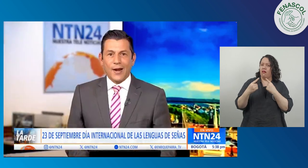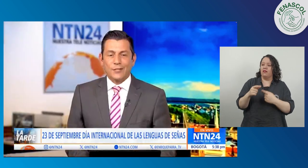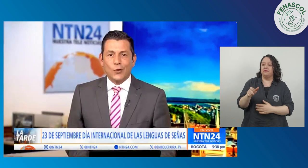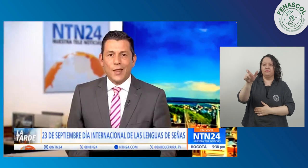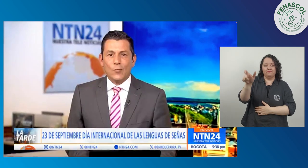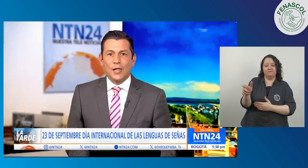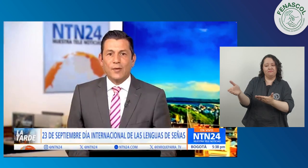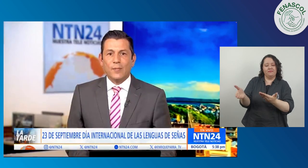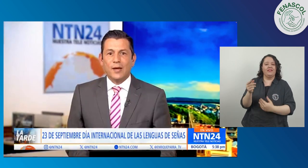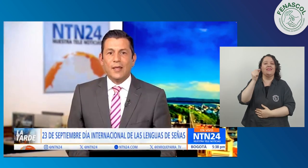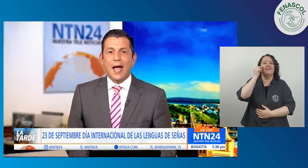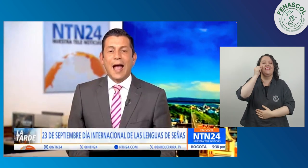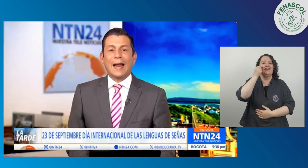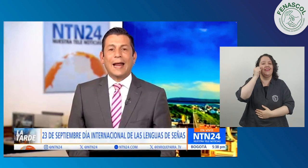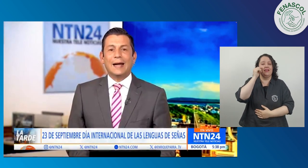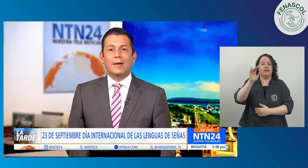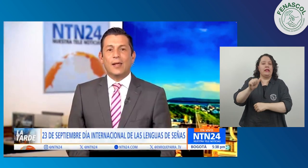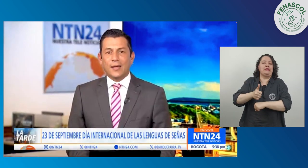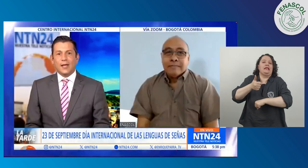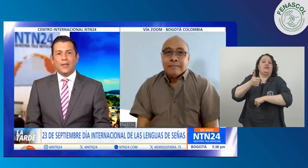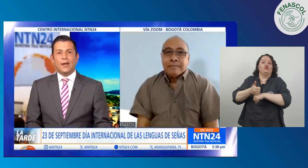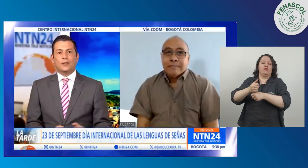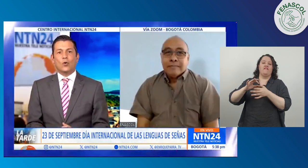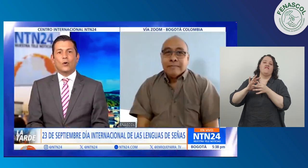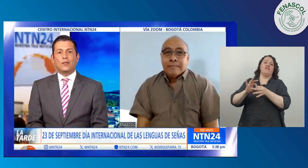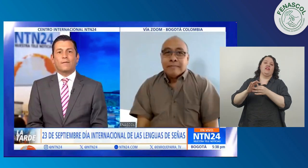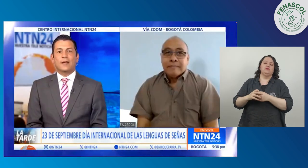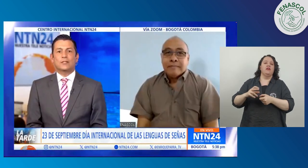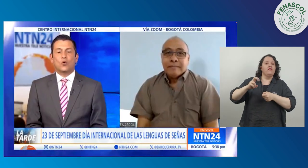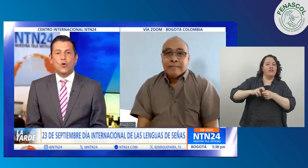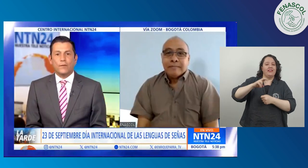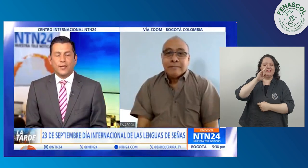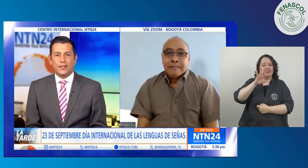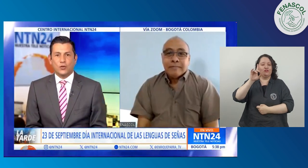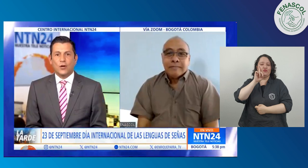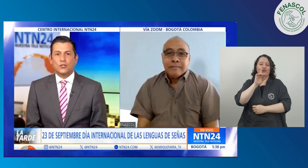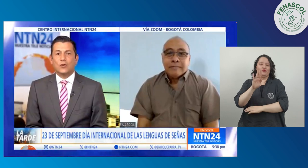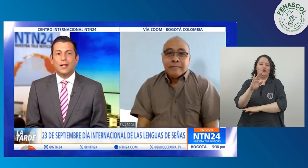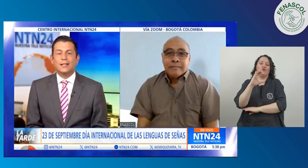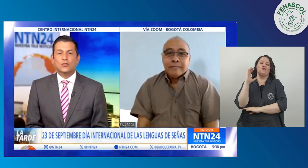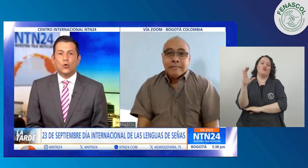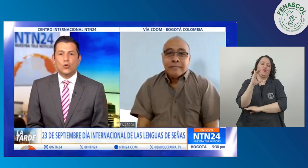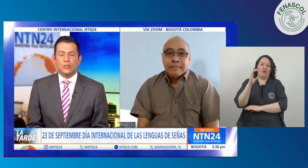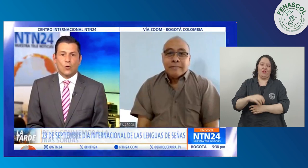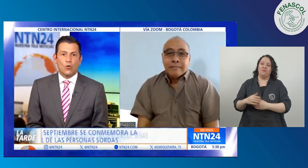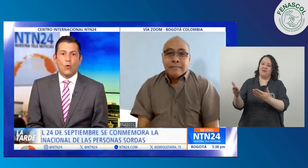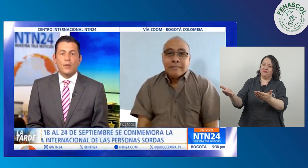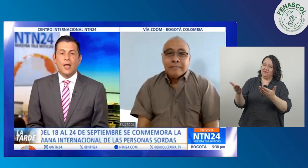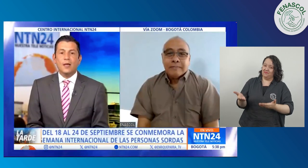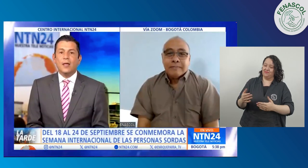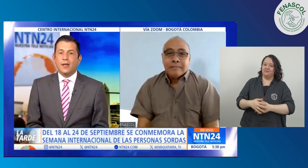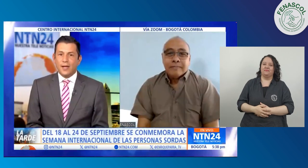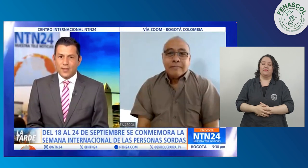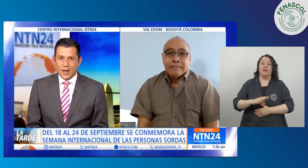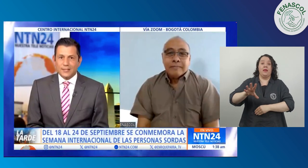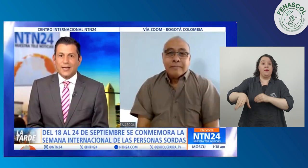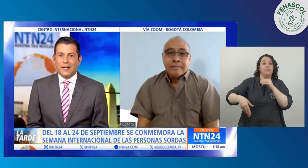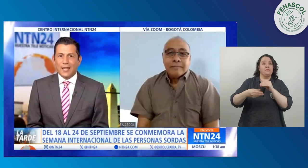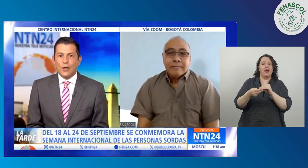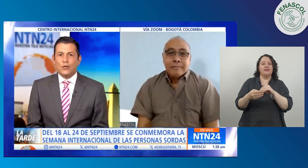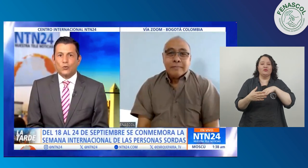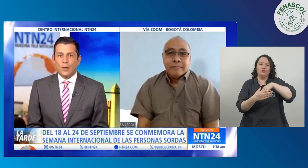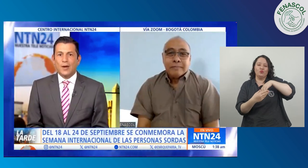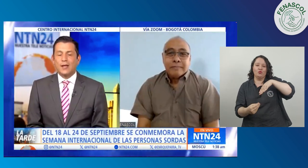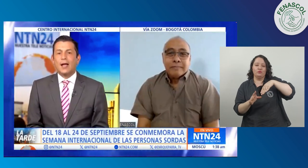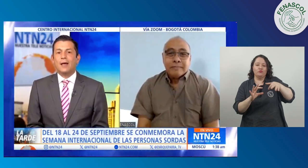Y para eso le damos la bienvenida a Henry Mejía, director de FENASCOL, Federación Nacional de Sordos de Colombia, y además